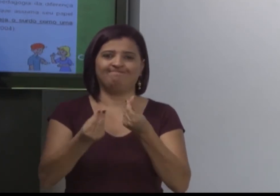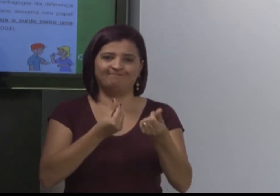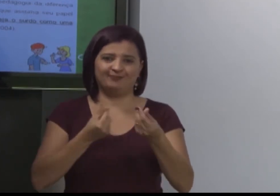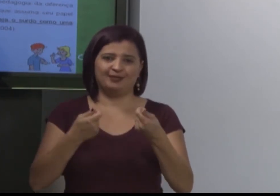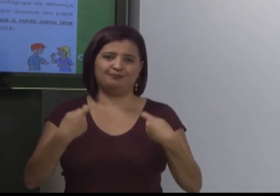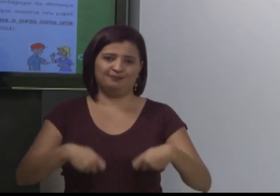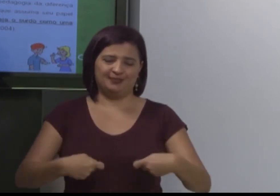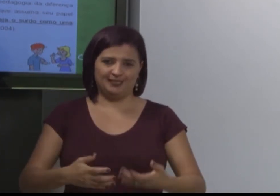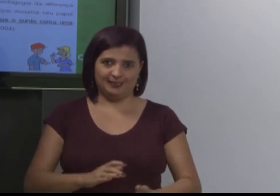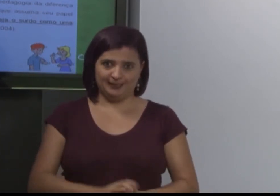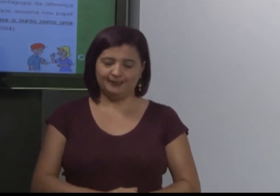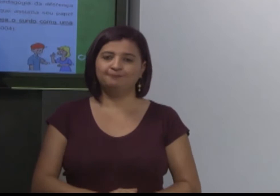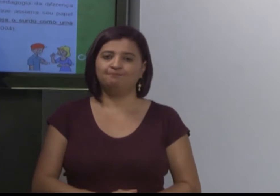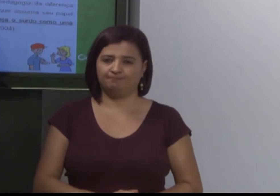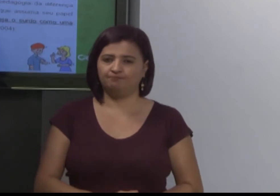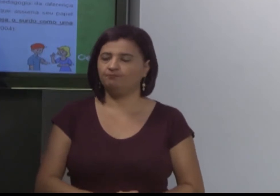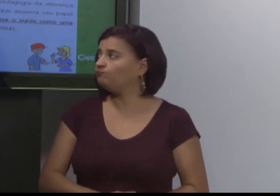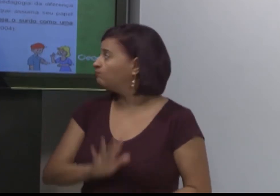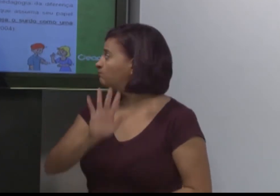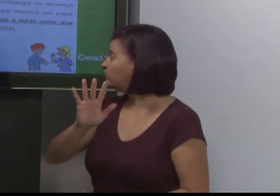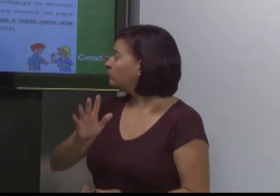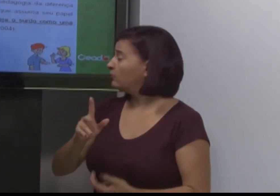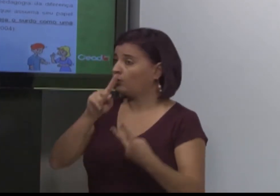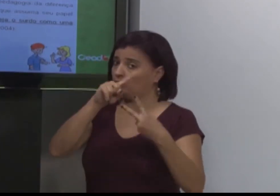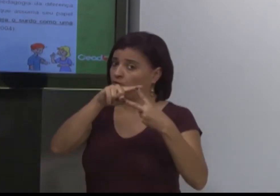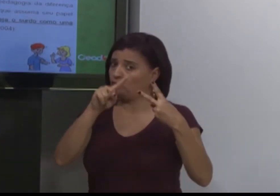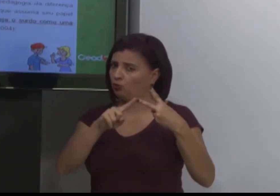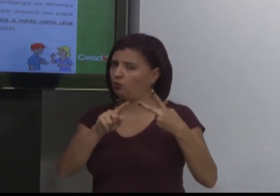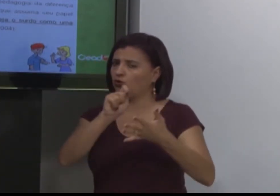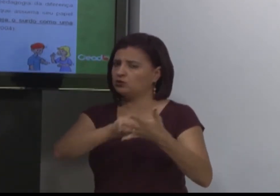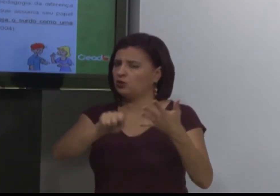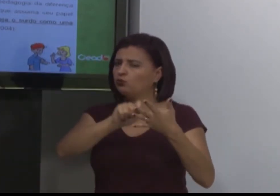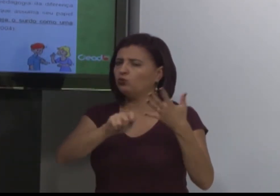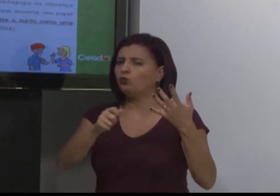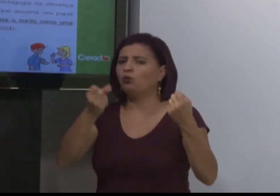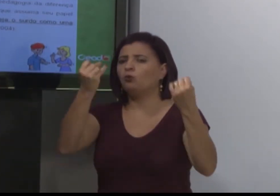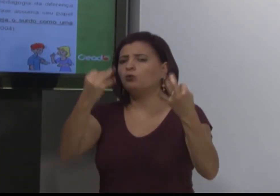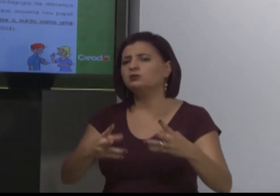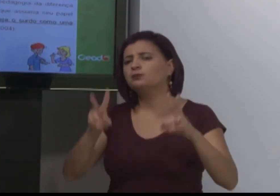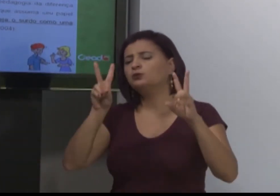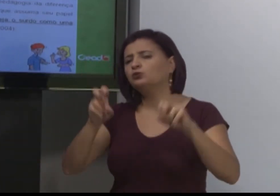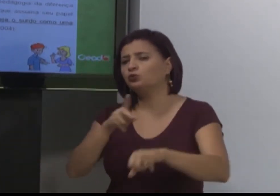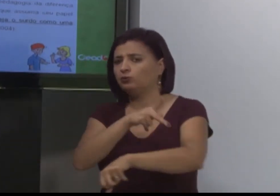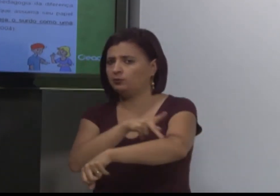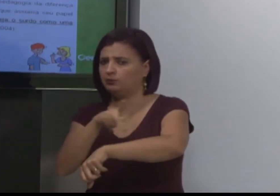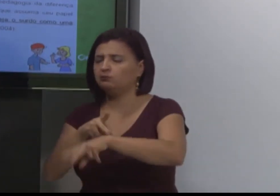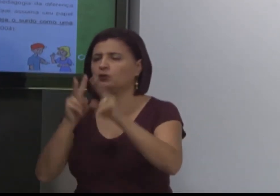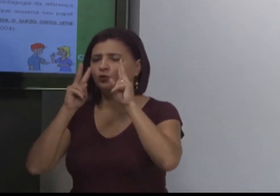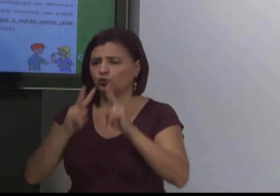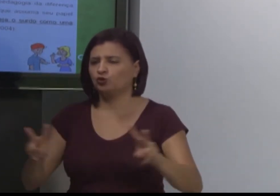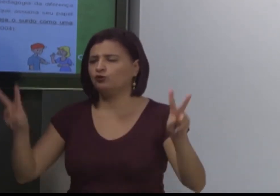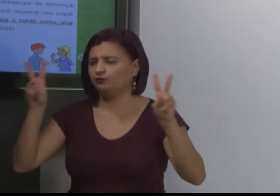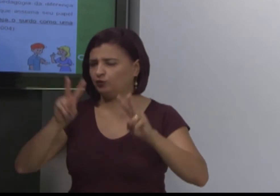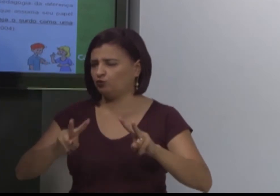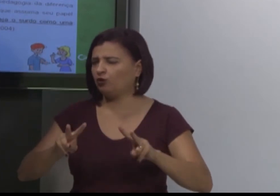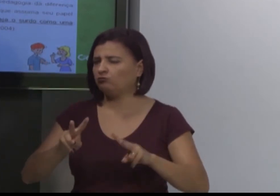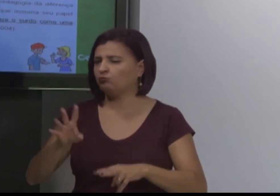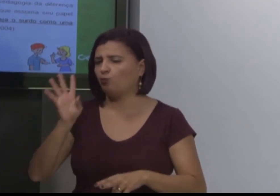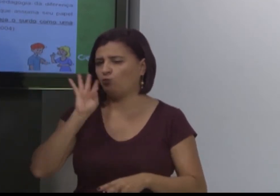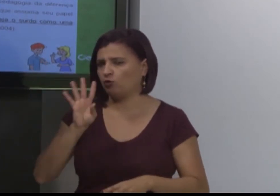é enfraquecida. É necessário haver interação entre surdos, o encontro entre surdos. É preciso que